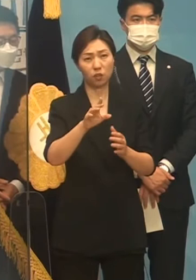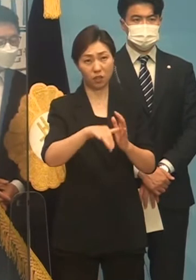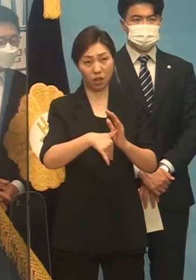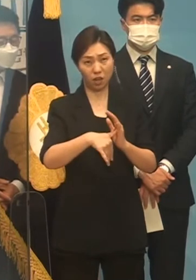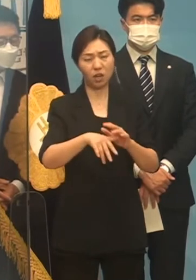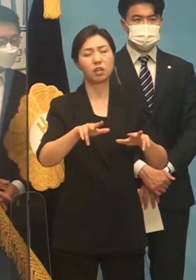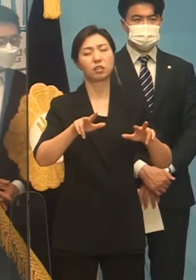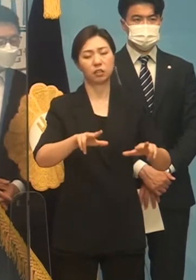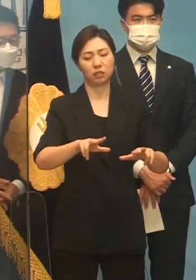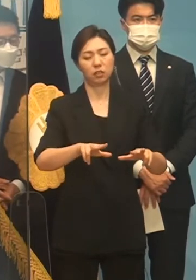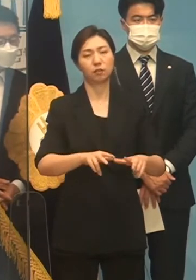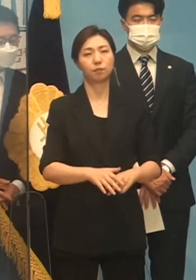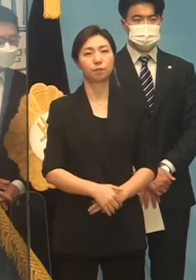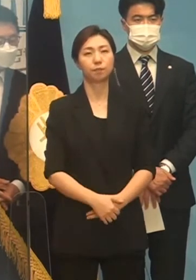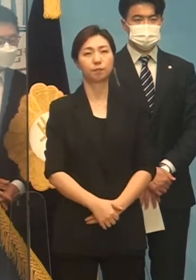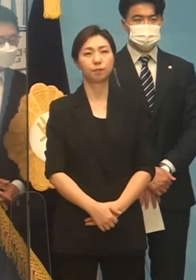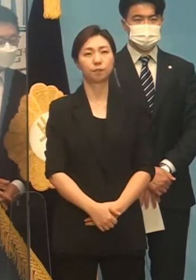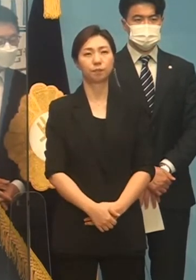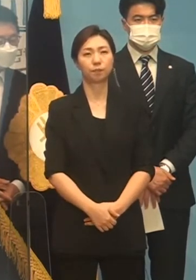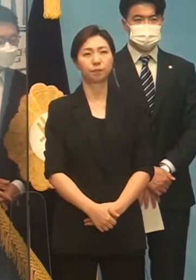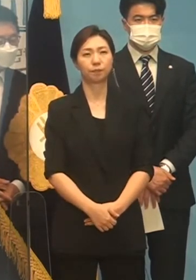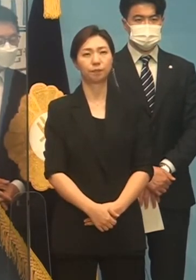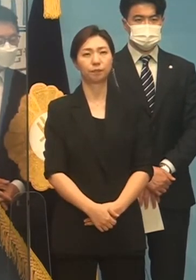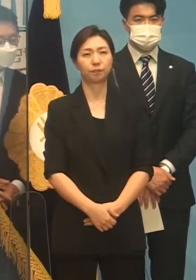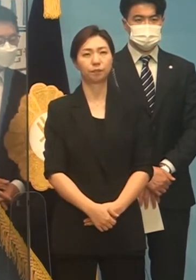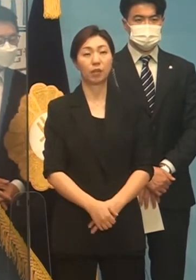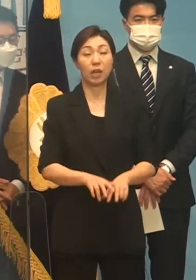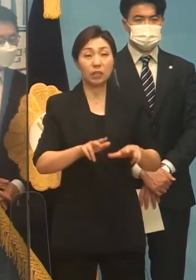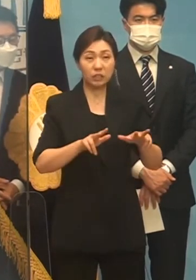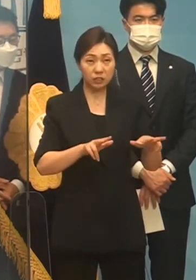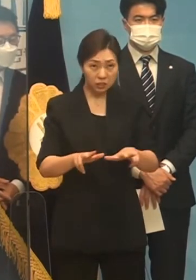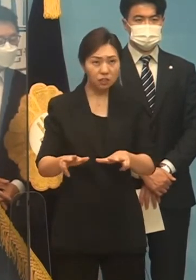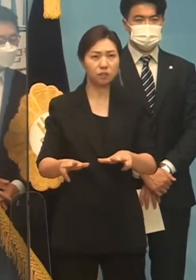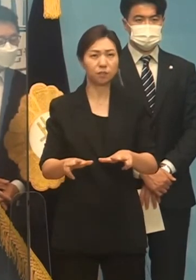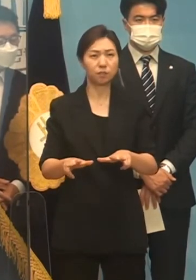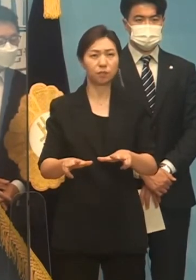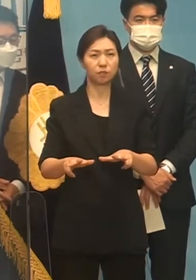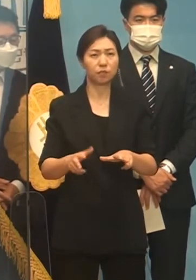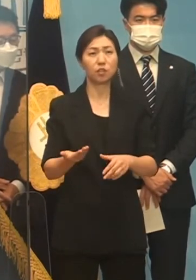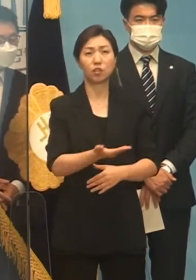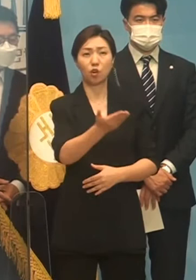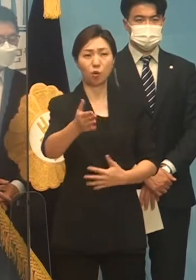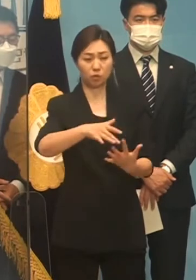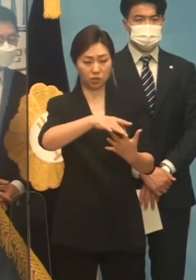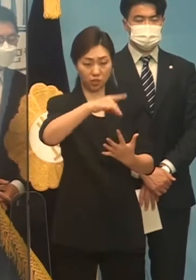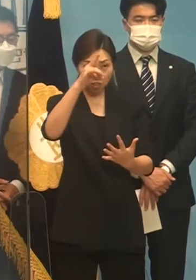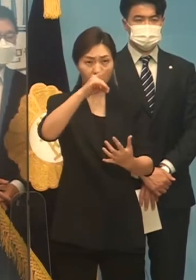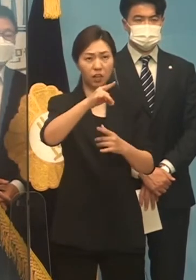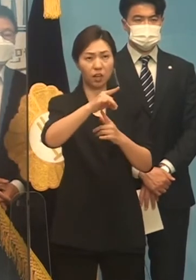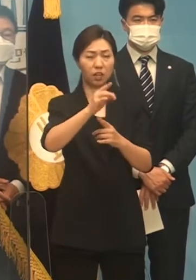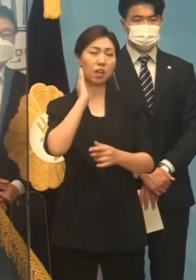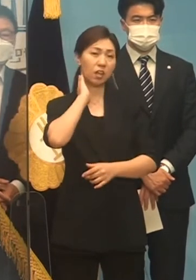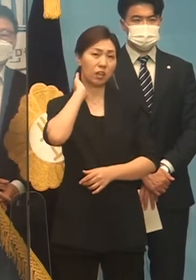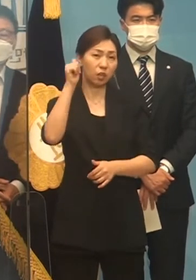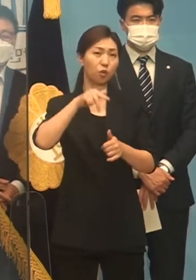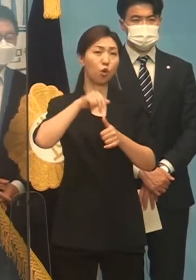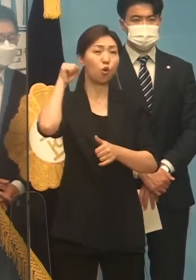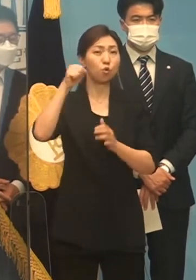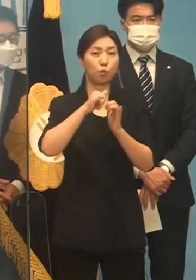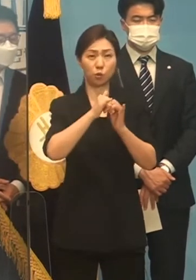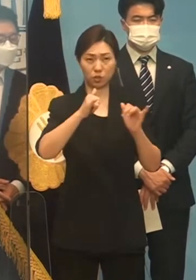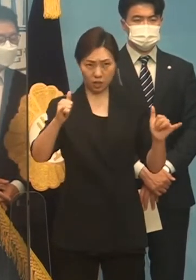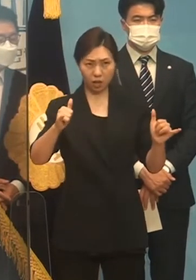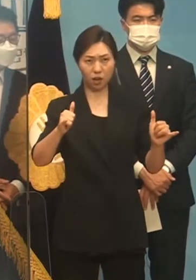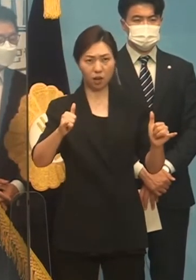때문입니다. 예, 그렇습니다. 바로 지금 우리가 선택하는 민주당 대선 후보가 내년인 이후